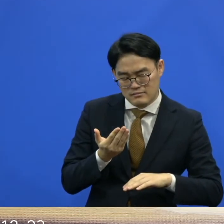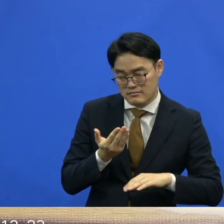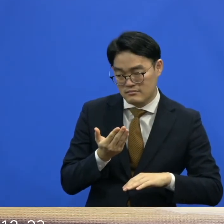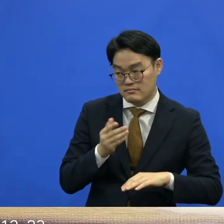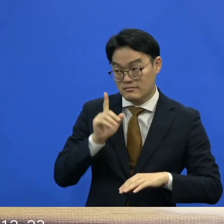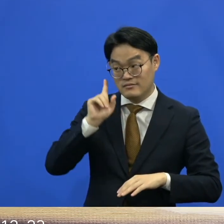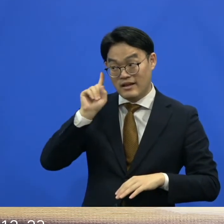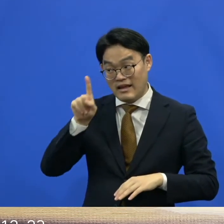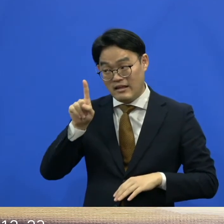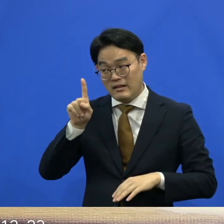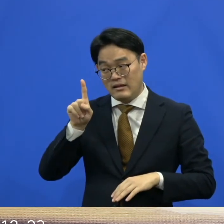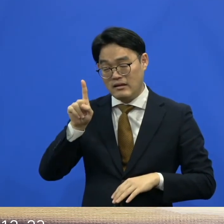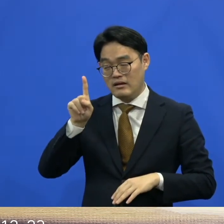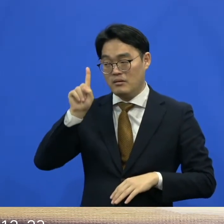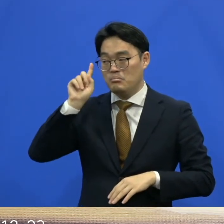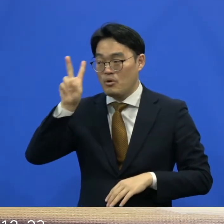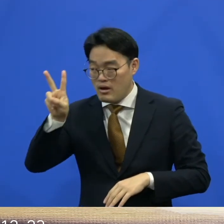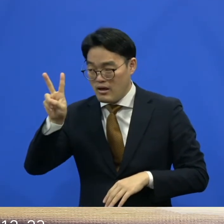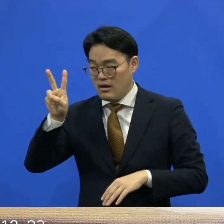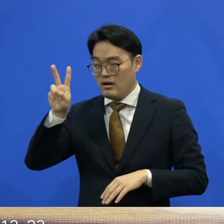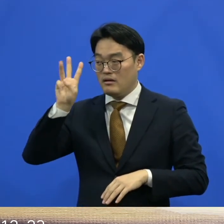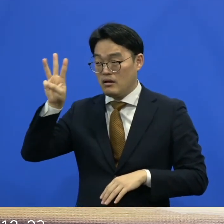모레는 해결되겠지.